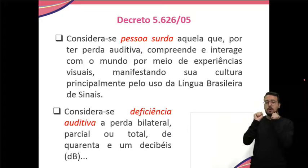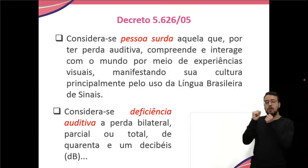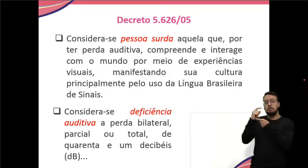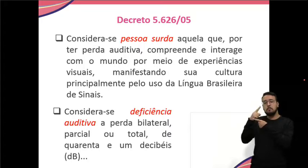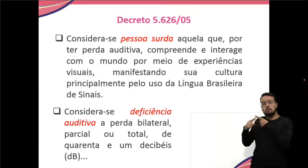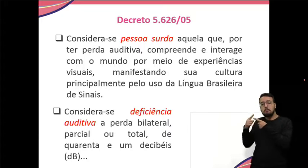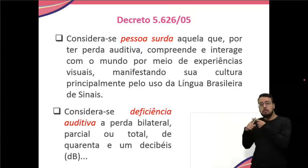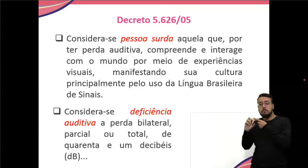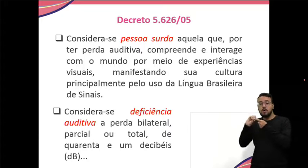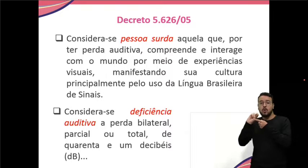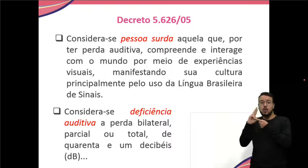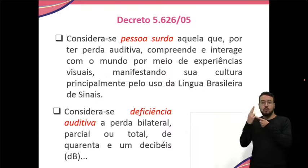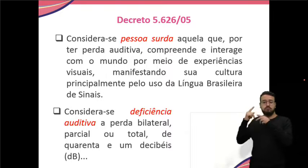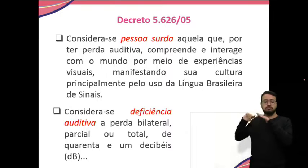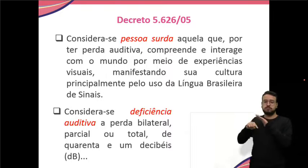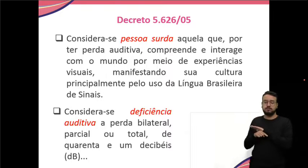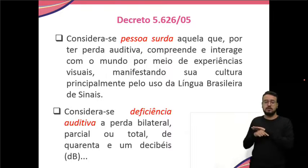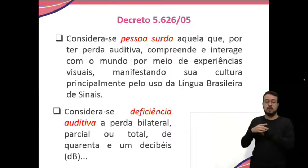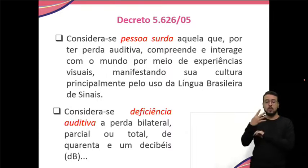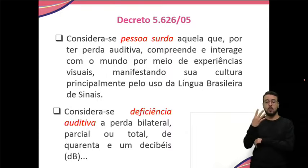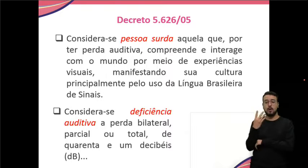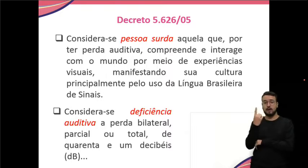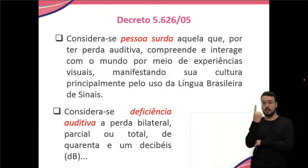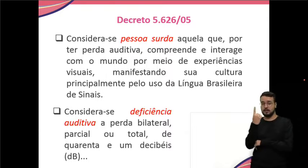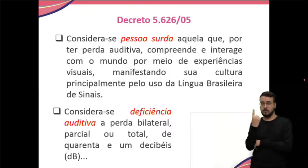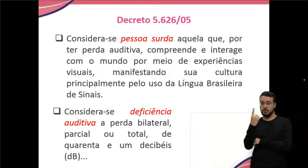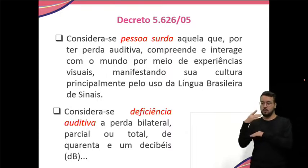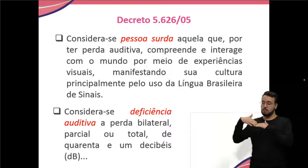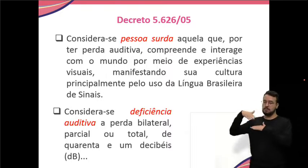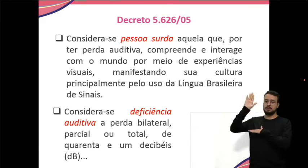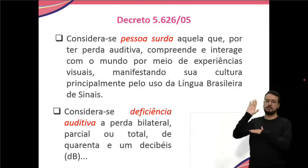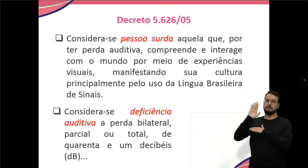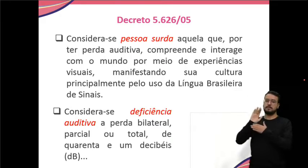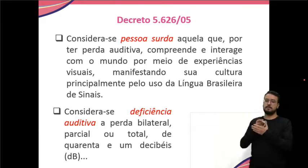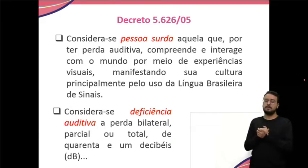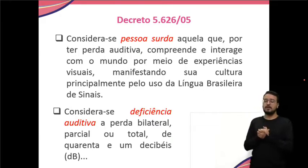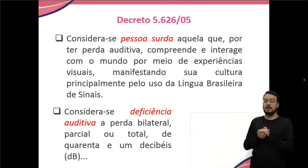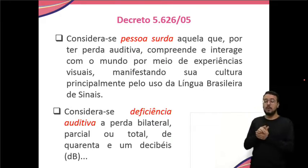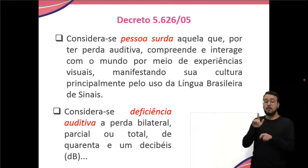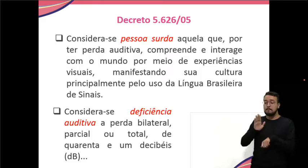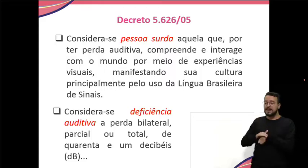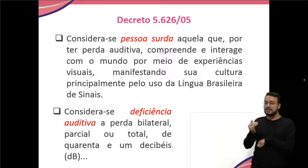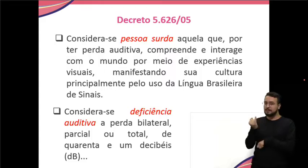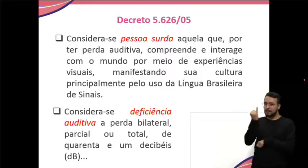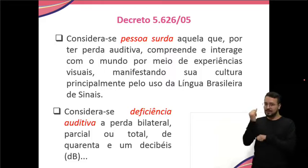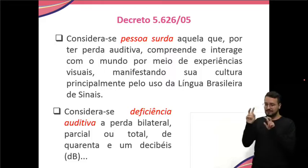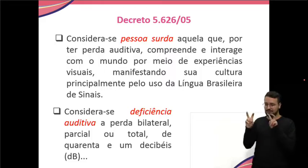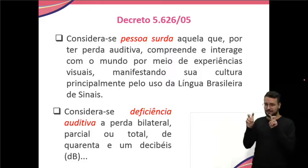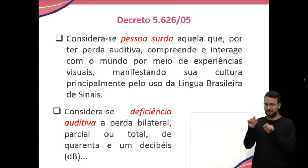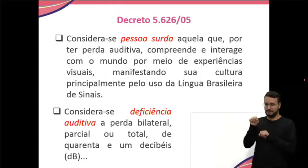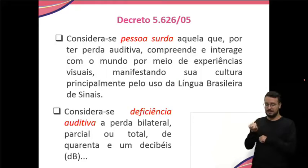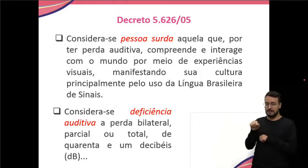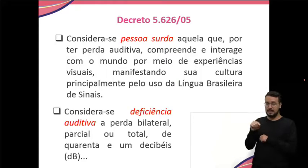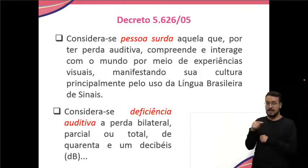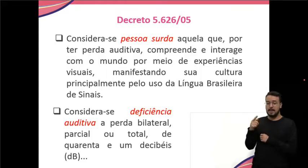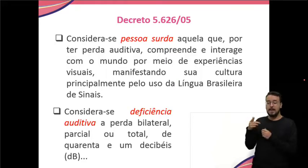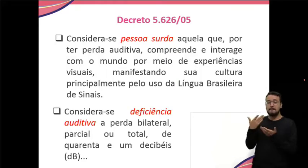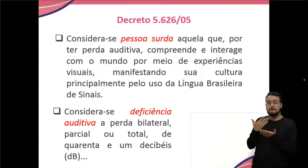total, de 41 decibéis para cima. A questão é, se tiver uma perda auditiva em apenas um